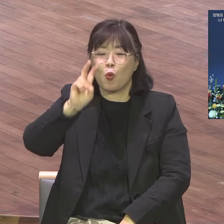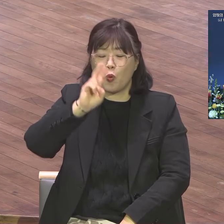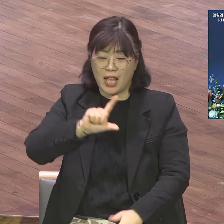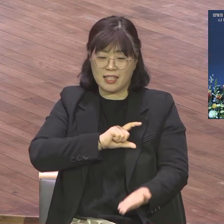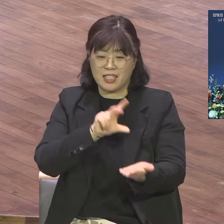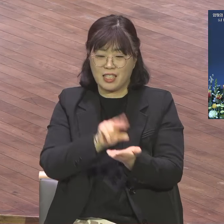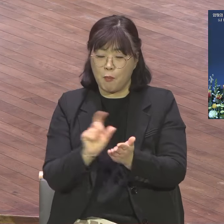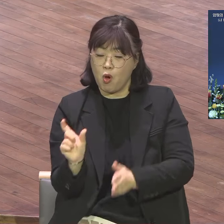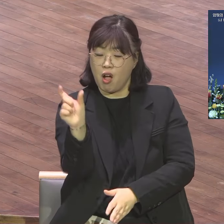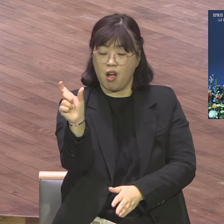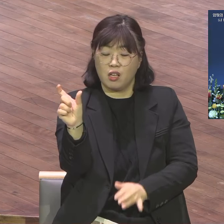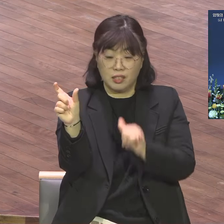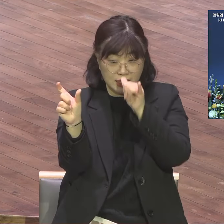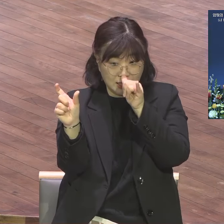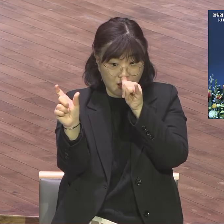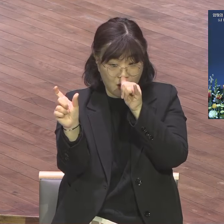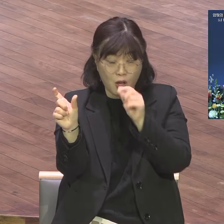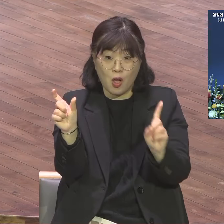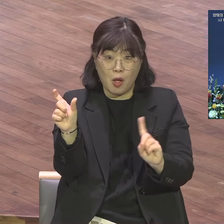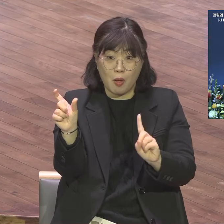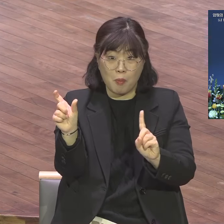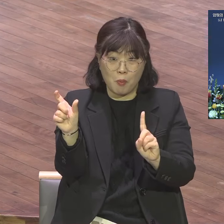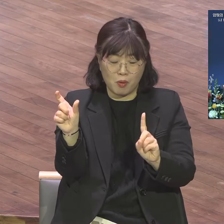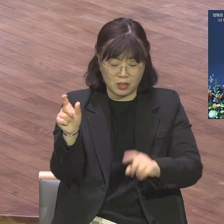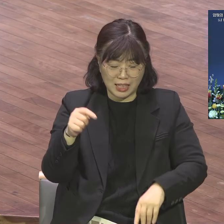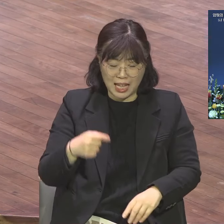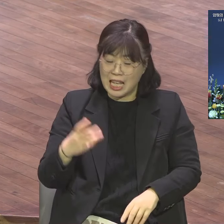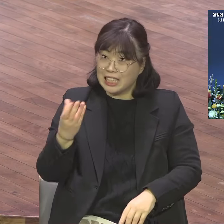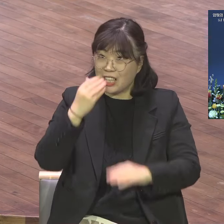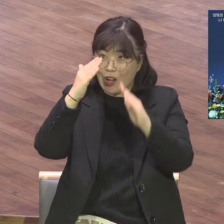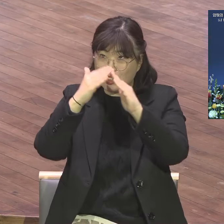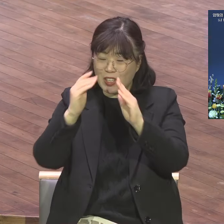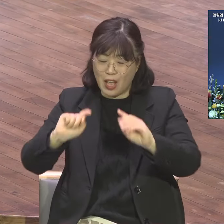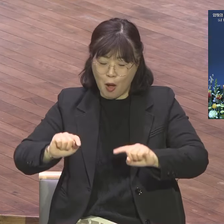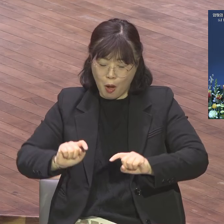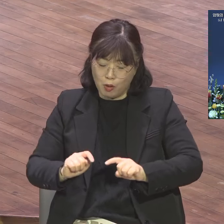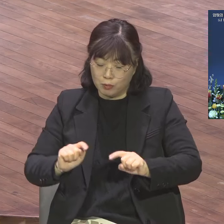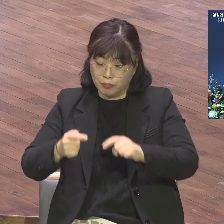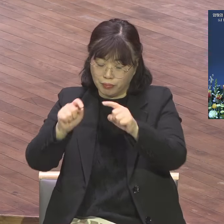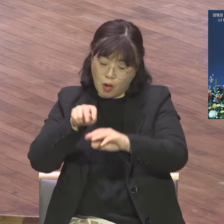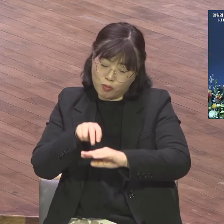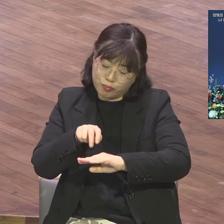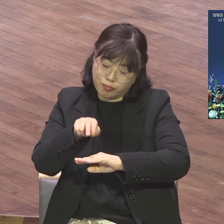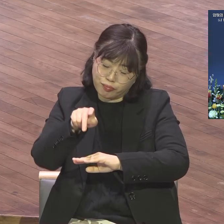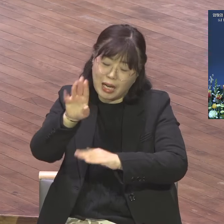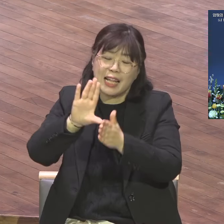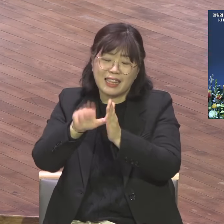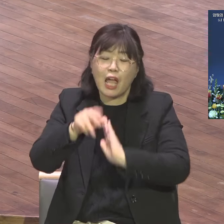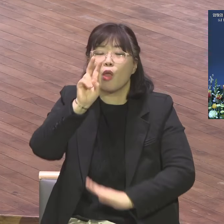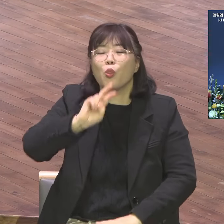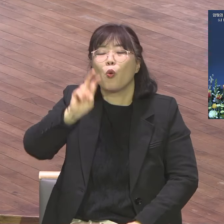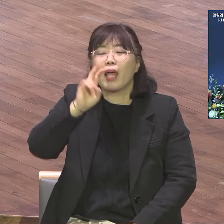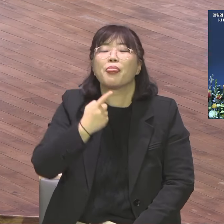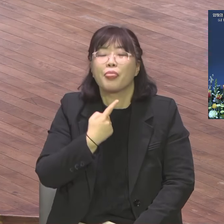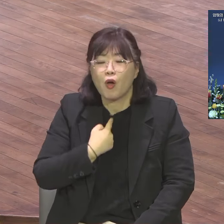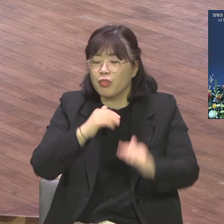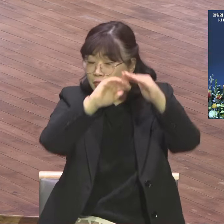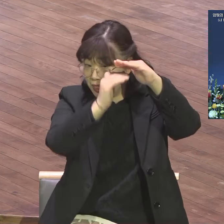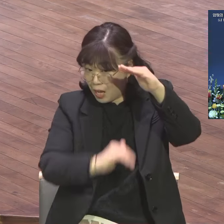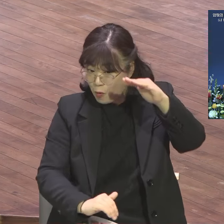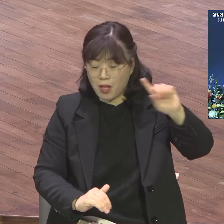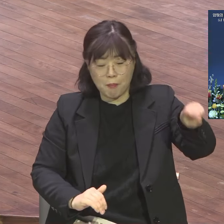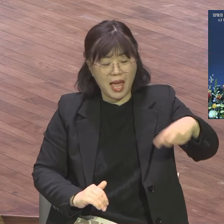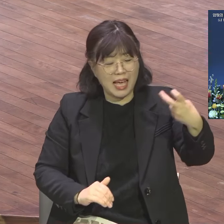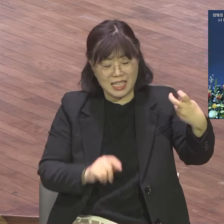올라가는 노래, 다시 말해 성전에 올라가다가 부른 노래, 이 표제가 붙어 있잖아요. 자, 성전을 향해 올라가면서 부른 노래인데